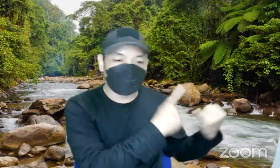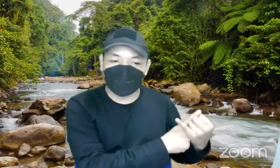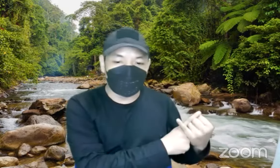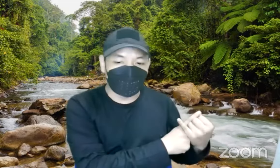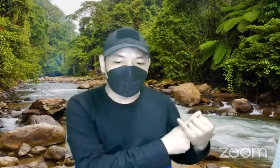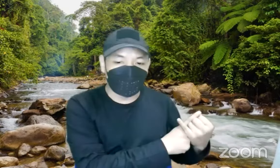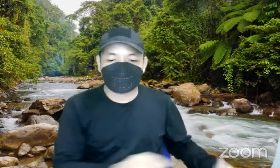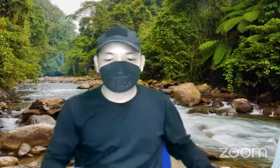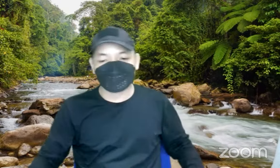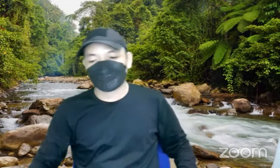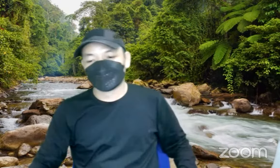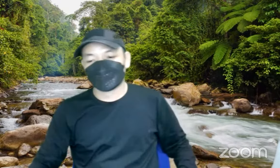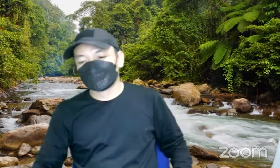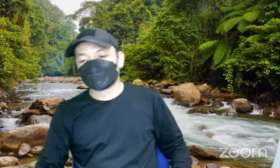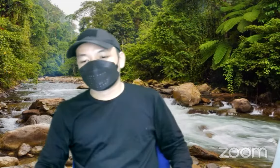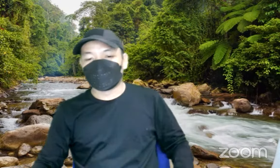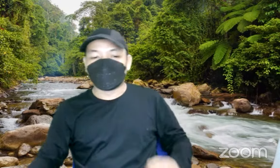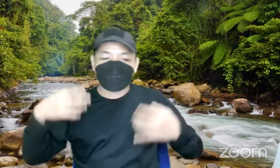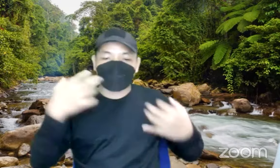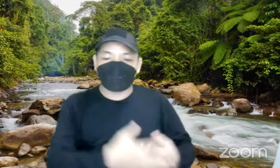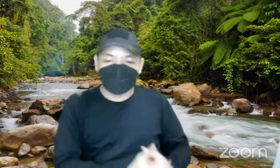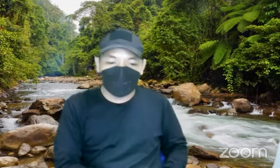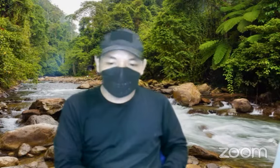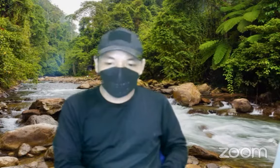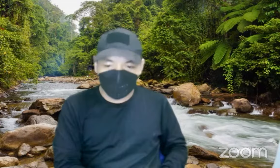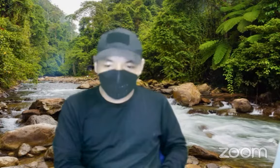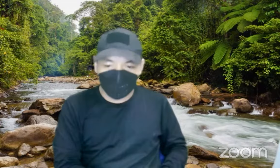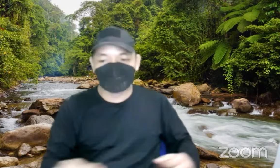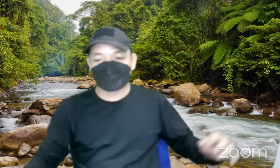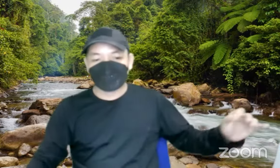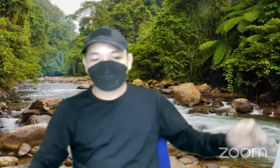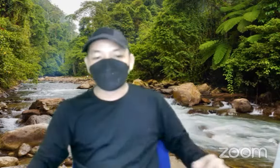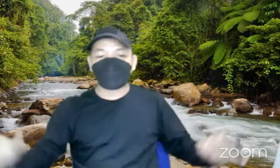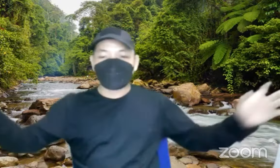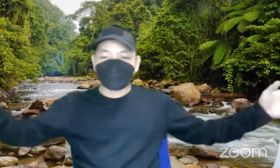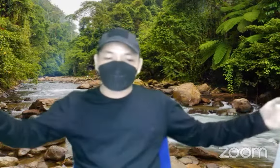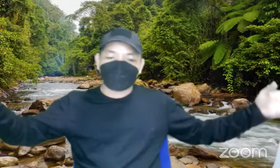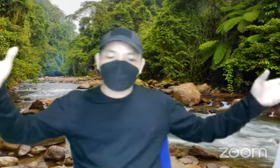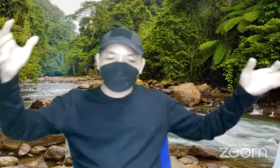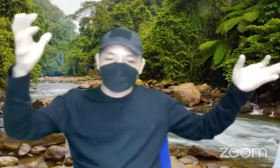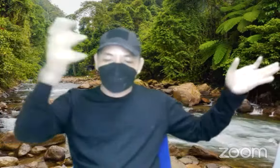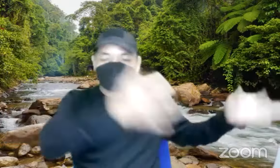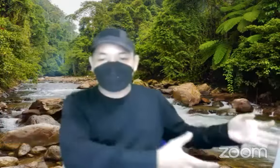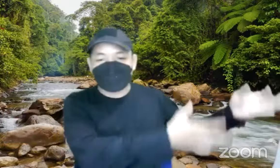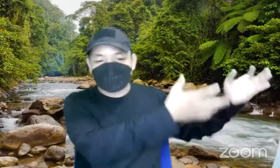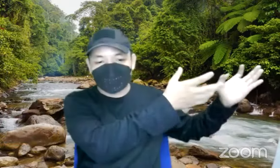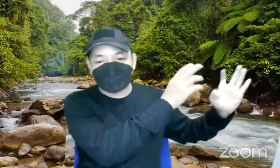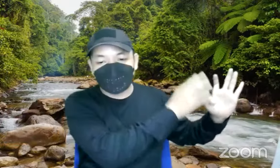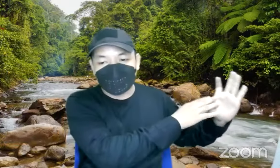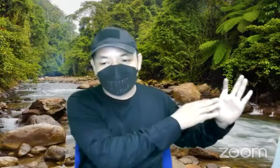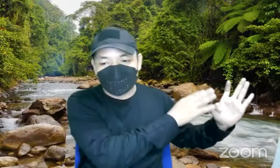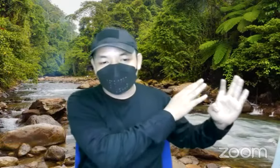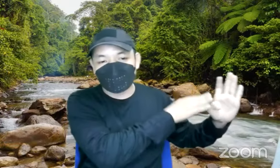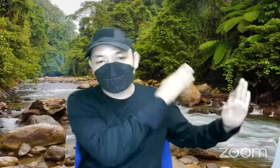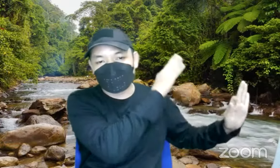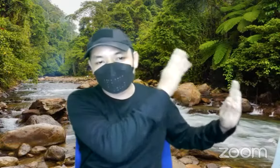ပါဘူးဒါဟာတာဝန်ယူတာဝန်ခံရပါလိမ့်မယ်ပေါ့နော်ဒီမိုကရေစီကိုတွားနေကြတဲ့နော်ဆော့ပါဝါအားကိုးတဲ့အနောက်နိုင်ငံ